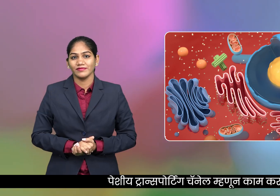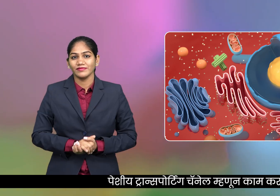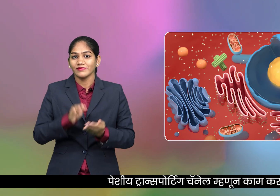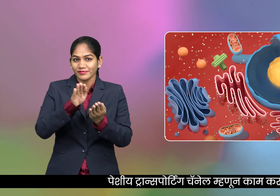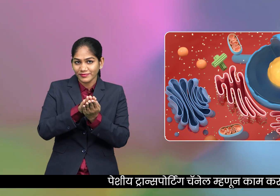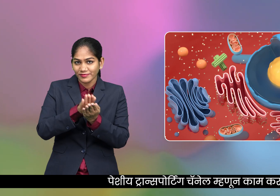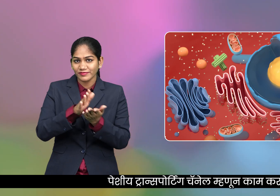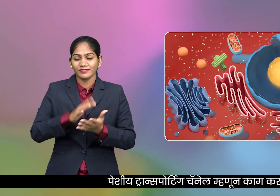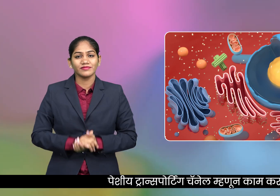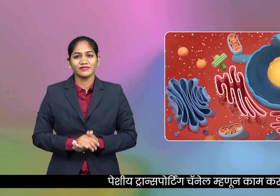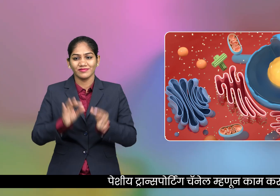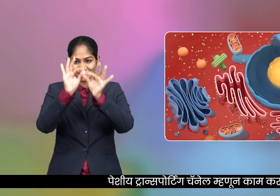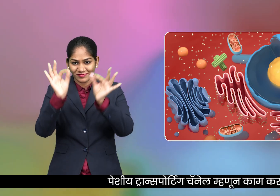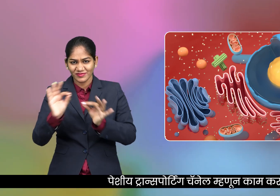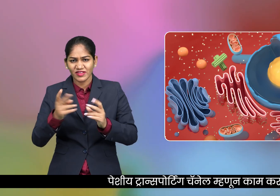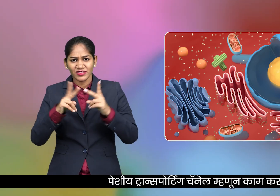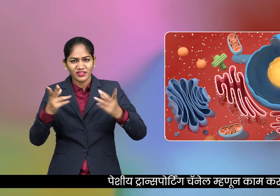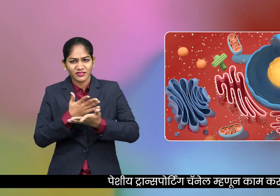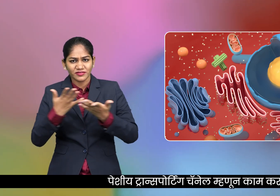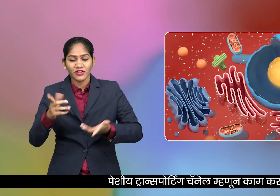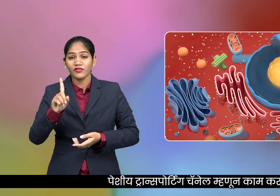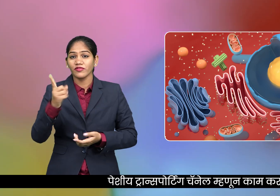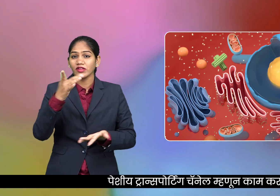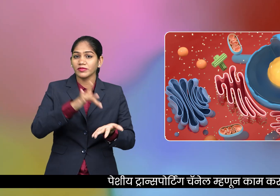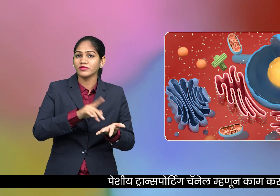पेशीय ट्रान्सपोर्टिंग चॅनल म्हणून काम करते.